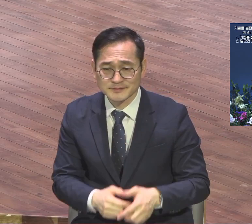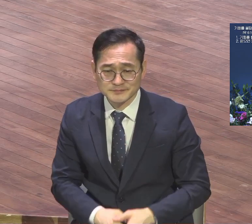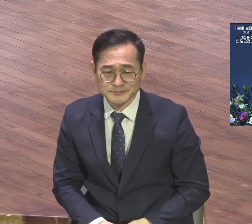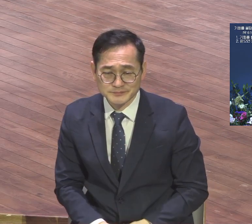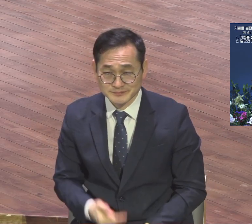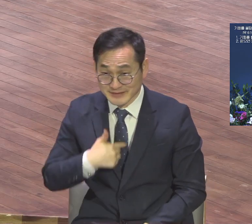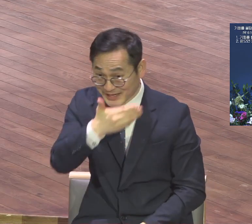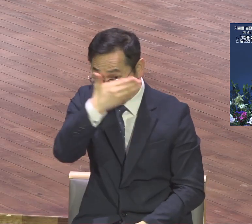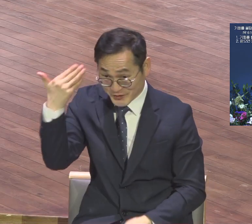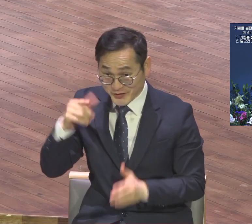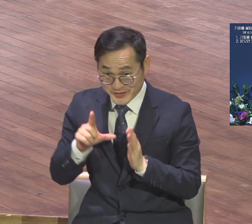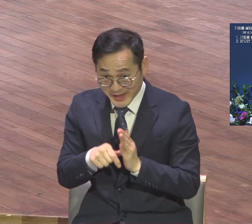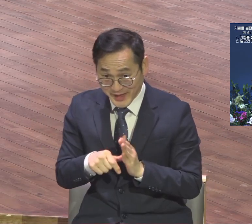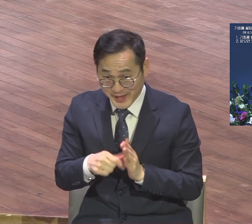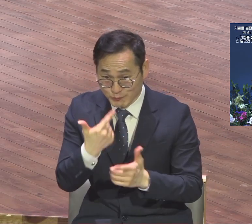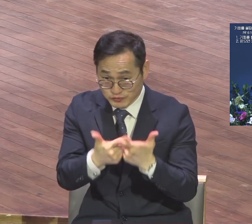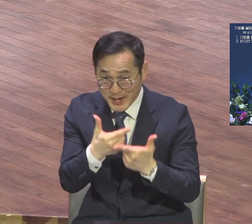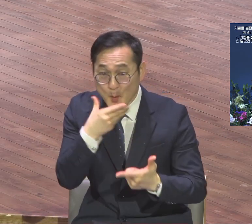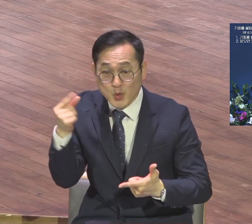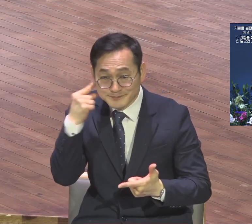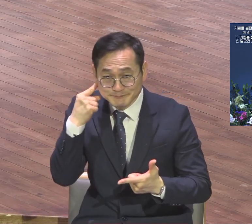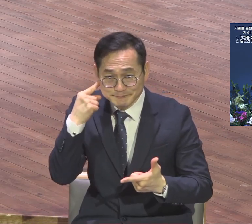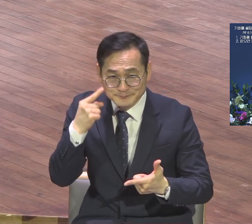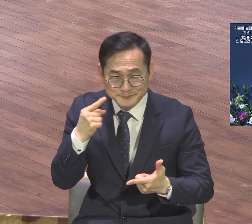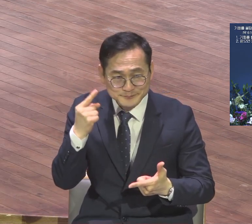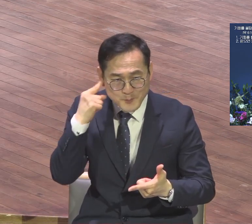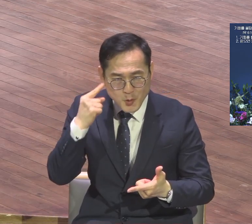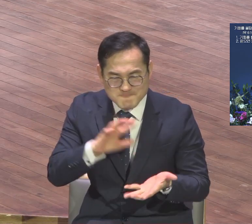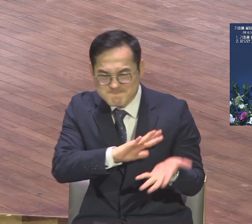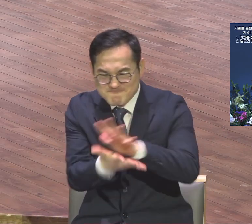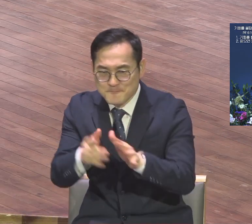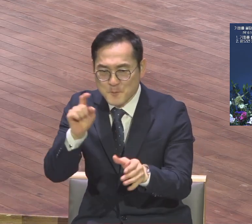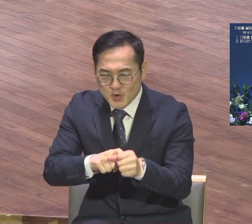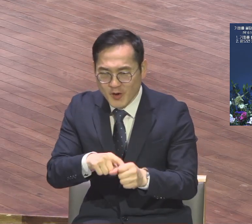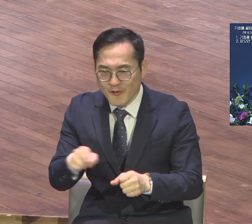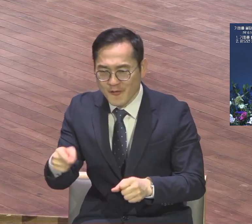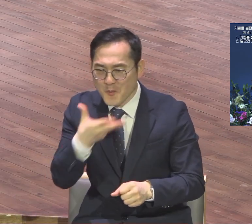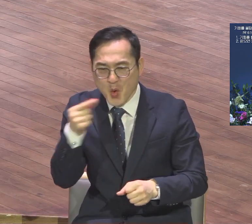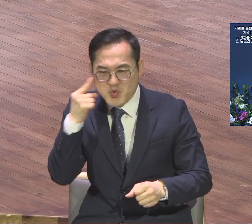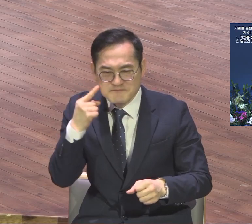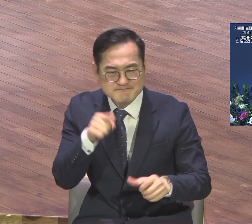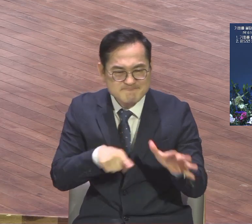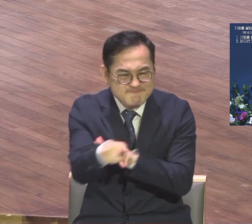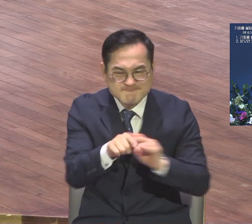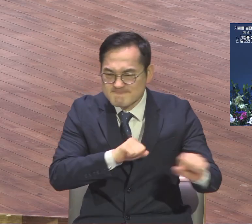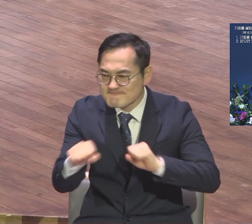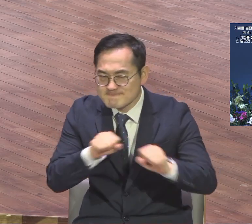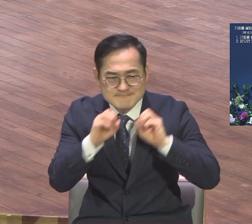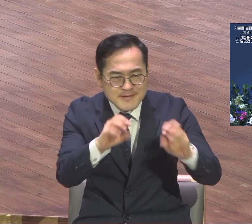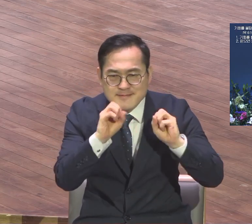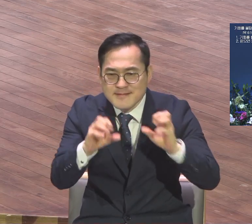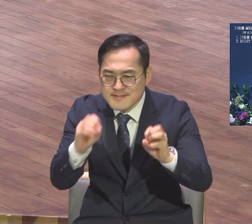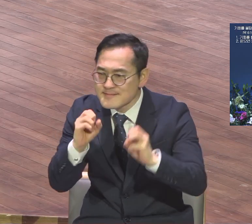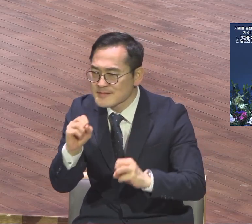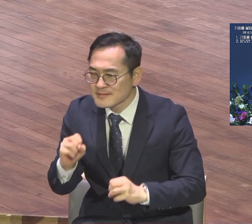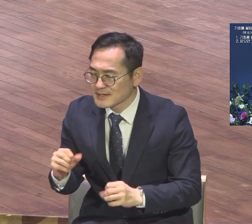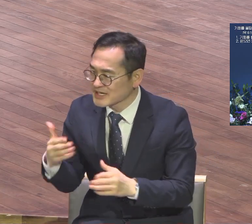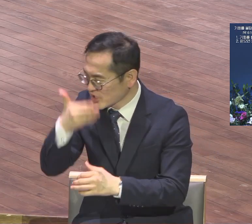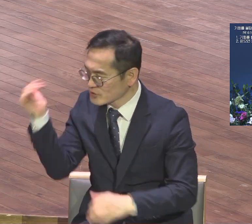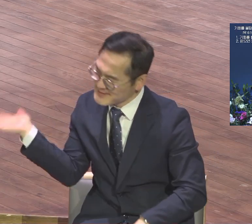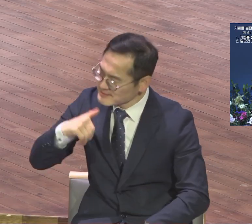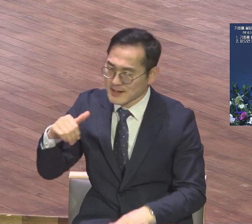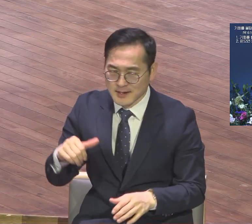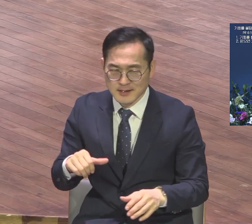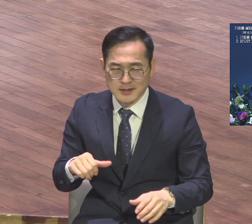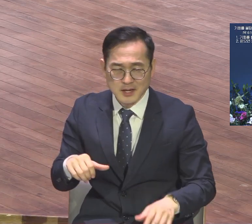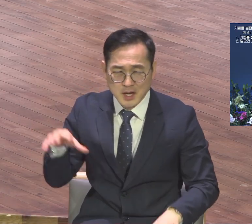때 부산을 복음한다고 막 교회를 뒤집는 막 기도운동, 전도운동, 헌신운동 막 그 일으키면서 막 청년들 데려가